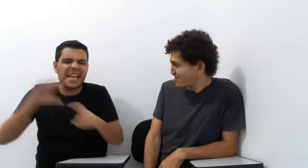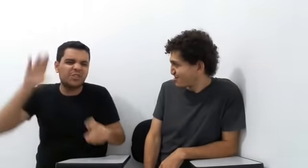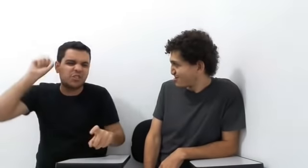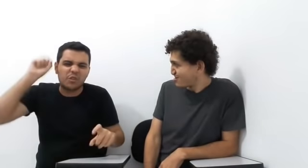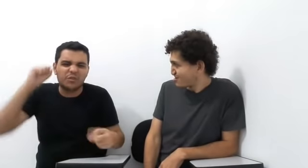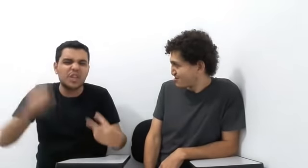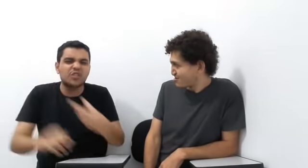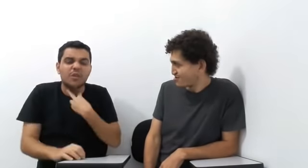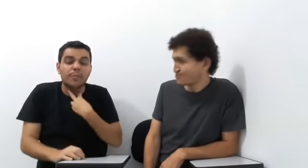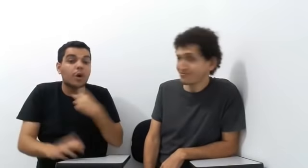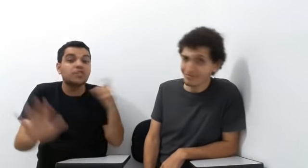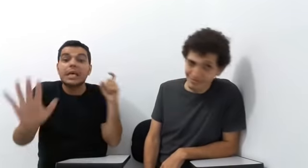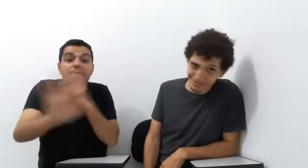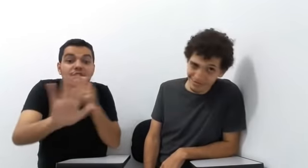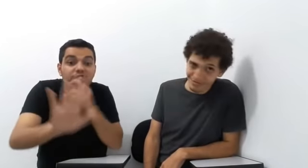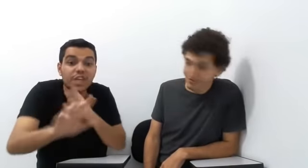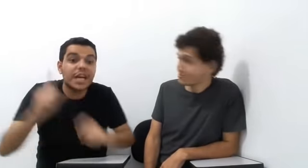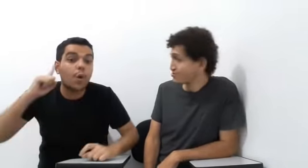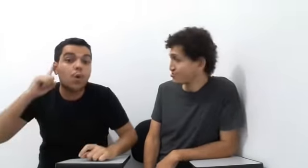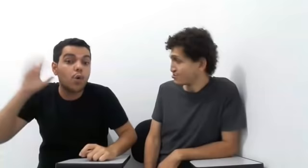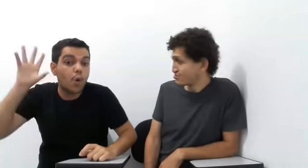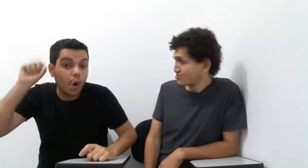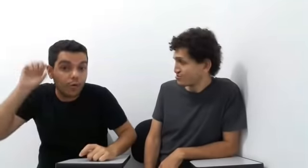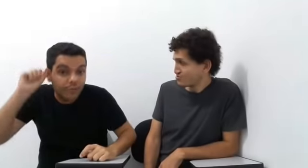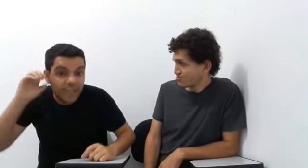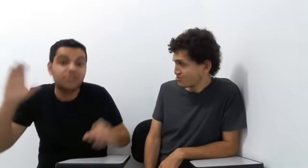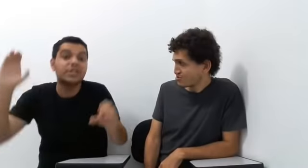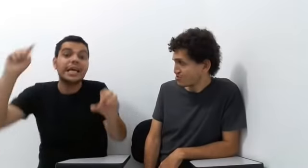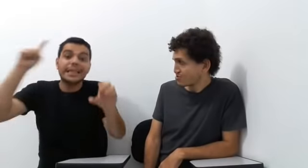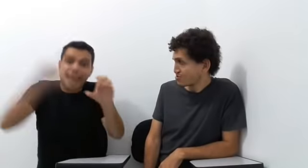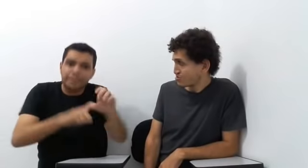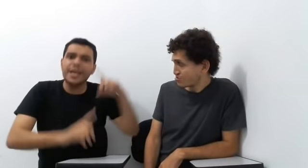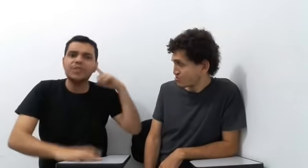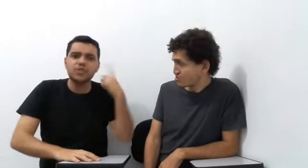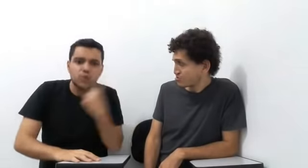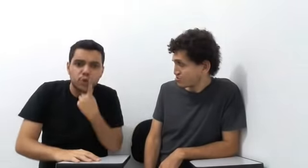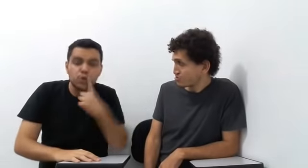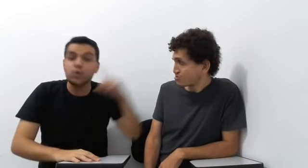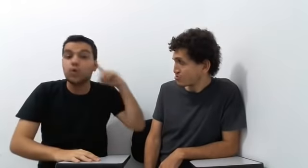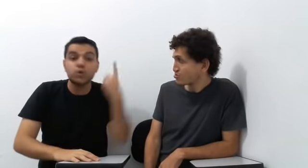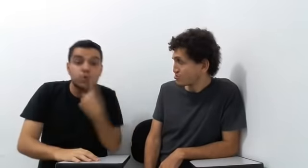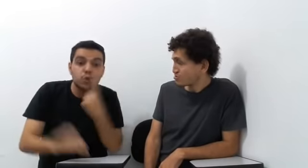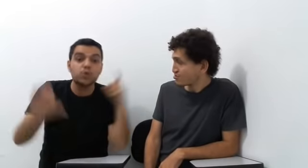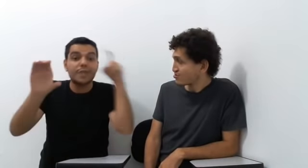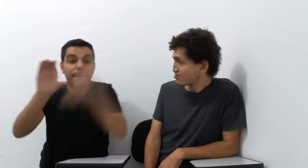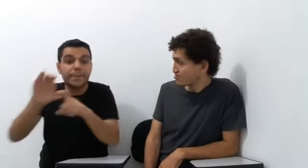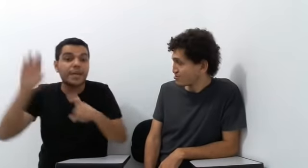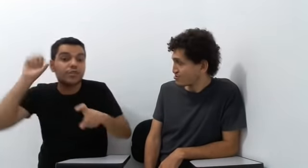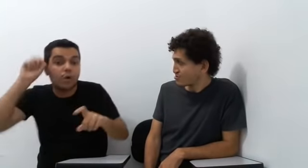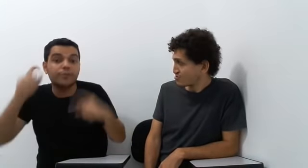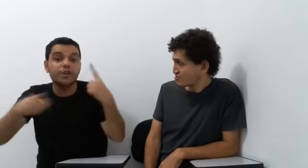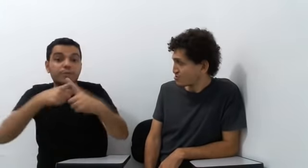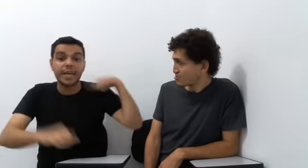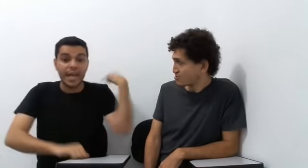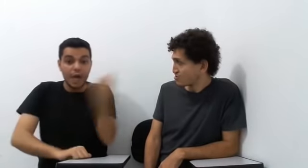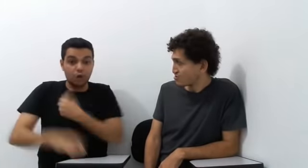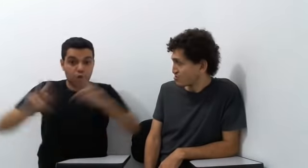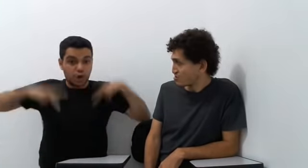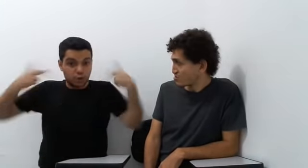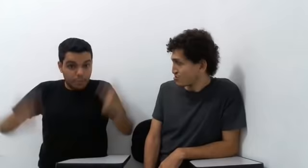de ouvinte não pode. Mentira, o ouvinte depende do surdo, o surdo depende do ouvinte, porque nós